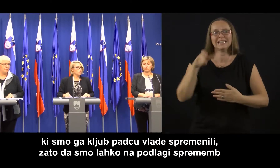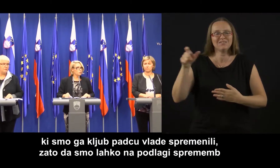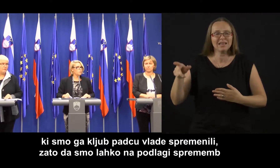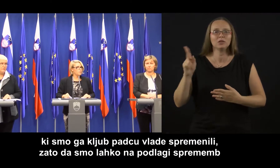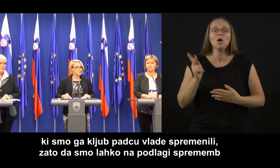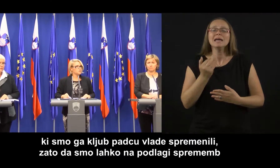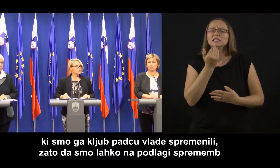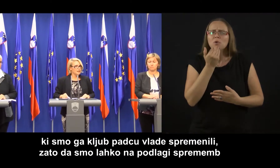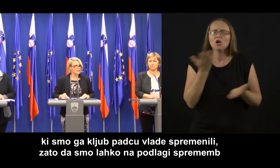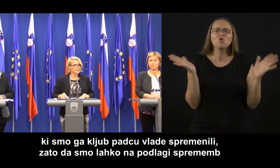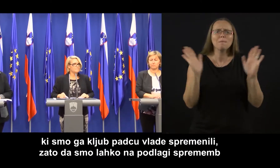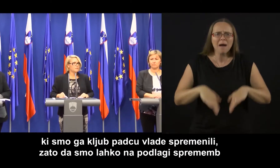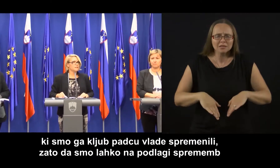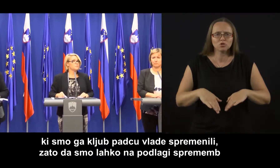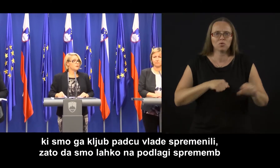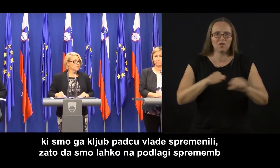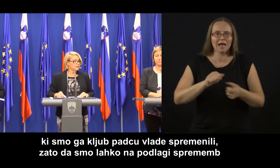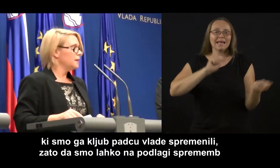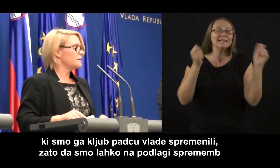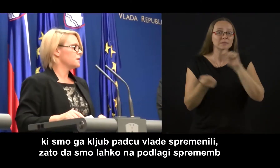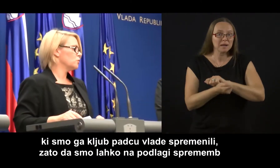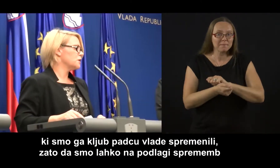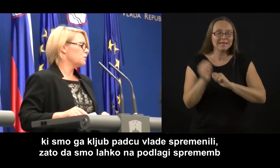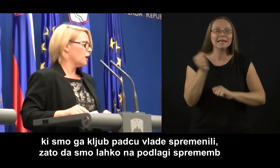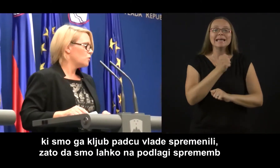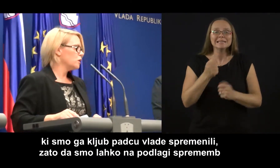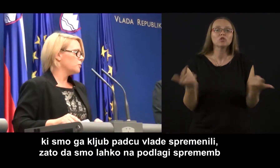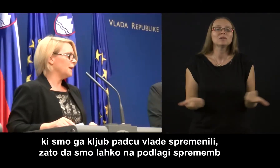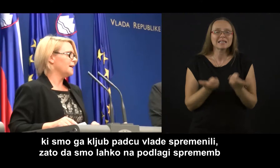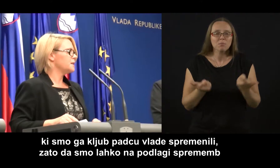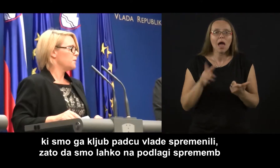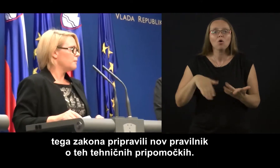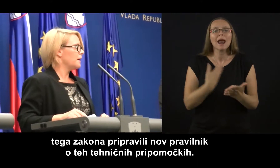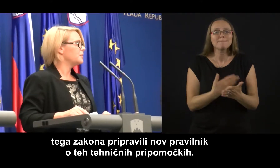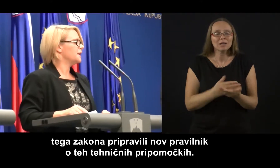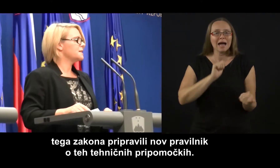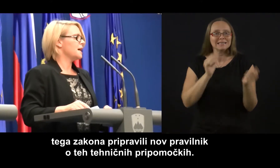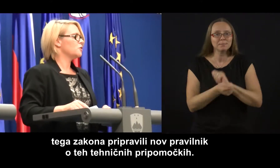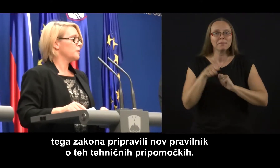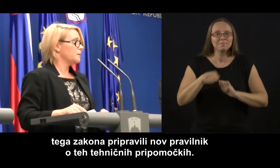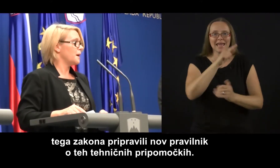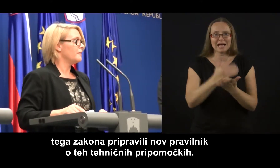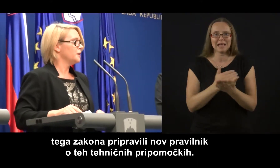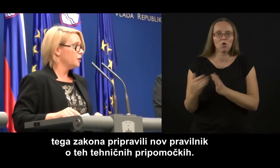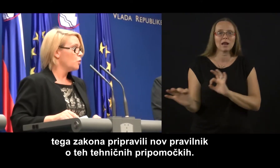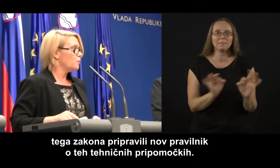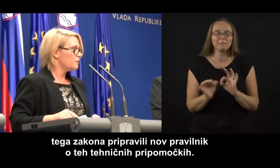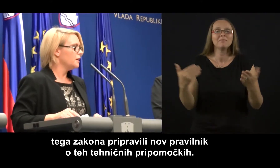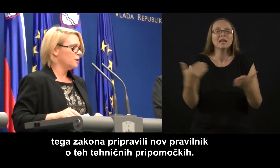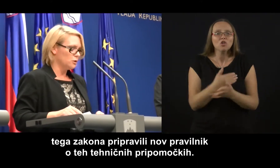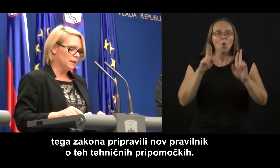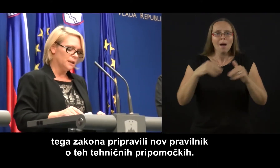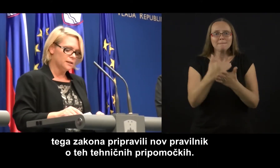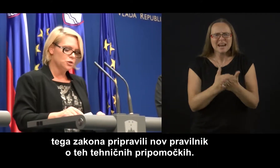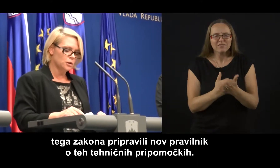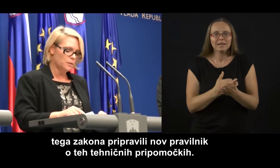ga kljub padcu vlade spremenili, zato da smo lahko na podlagi sprememb tega zakona pripravili nov